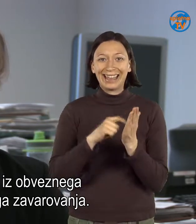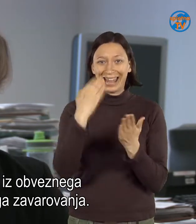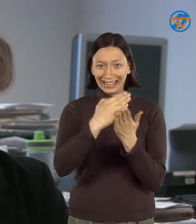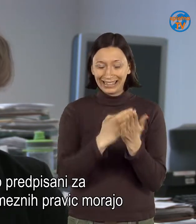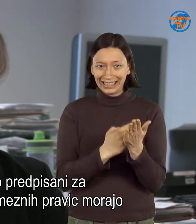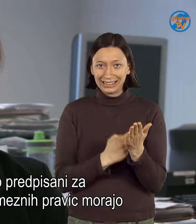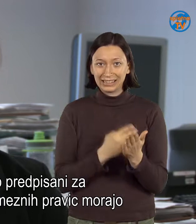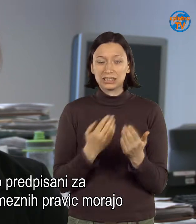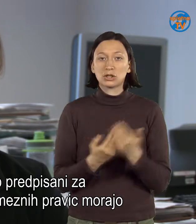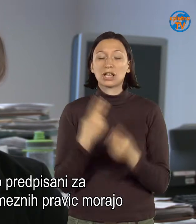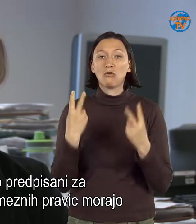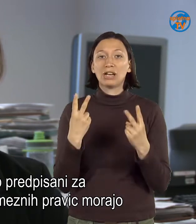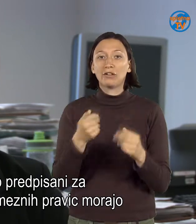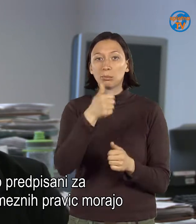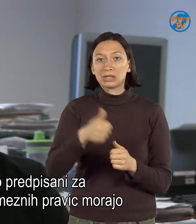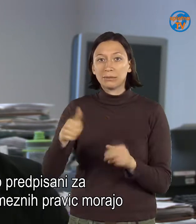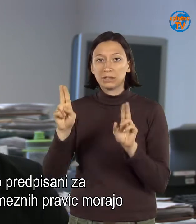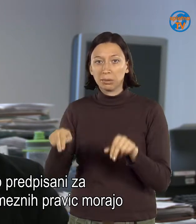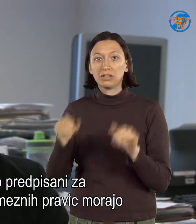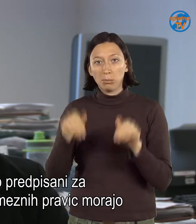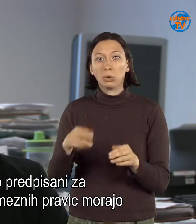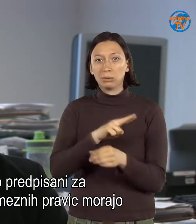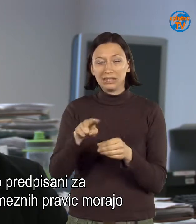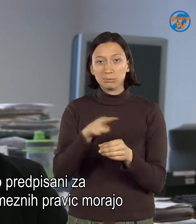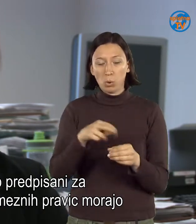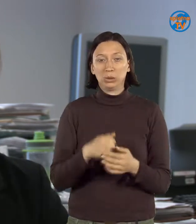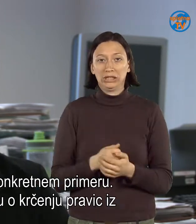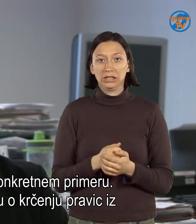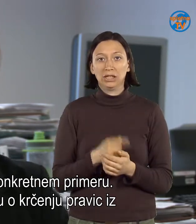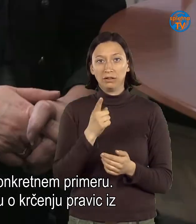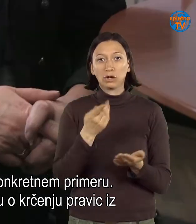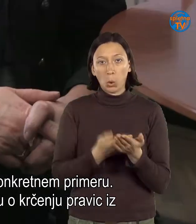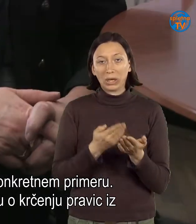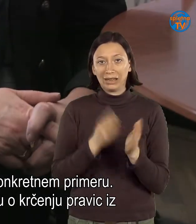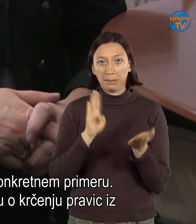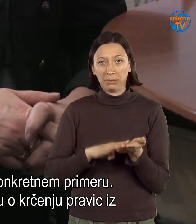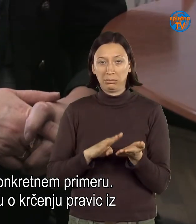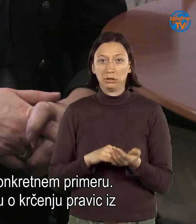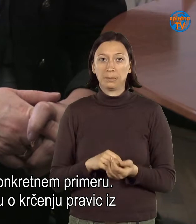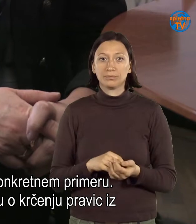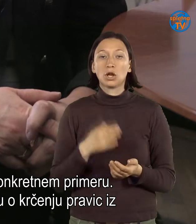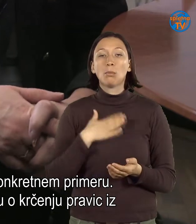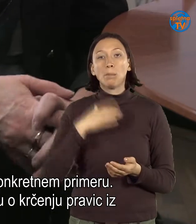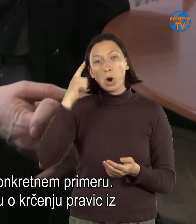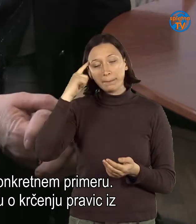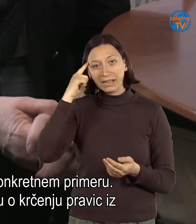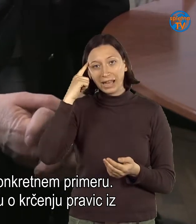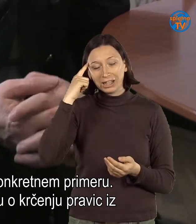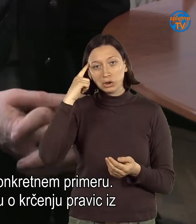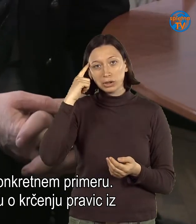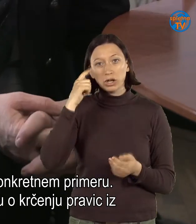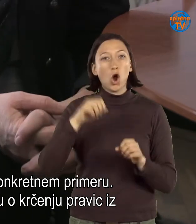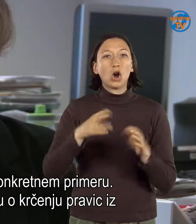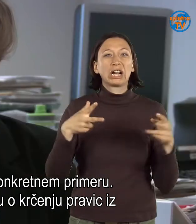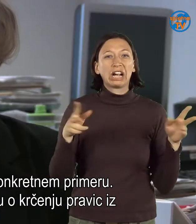Pač kriteriji, ki so predpisani za uveljavljanje posameznih pravic, pa morajo biti izpolnjeni v konkretnem primeru. Po mojem